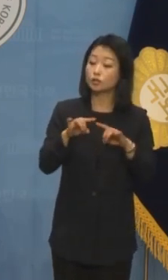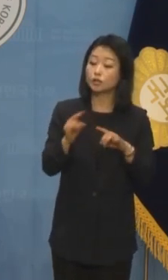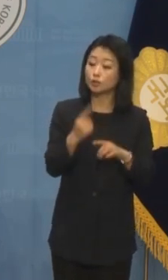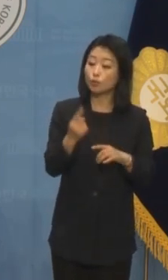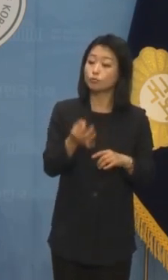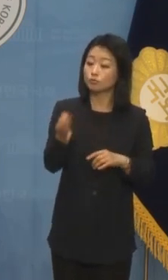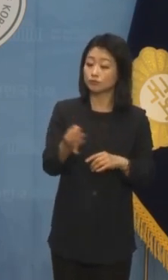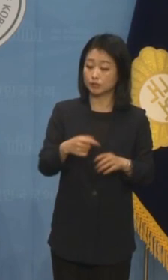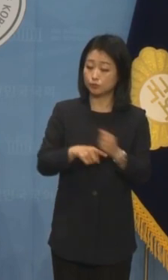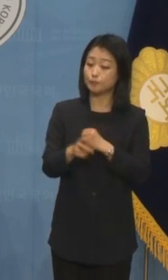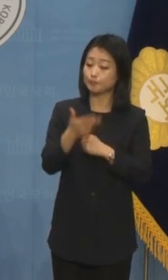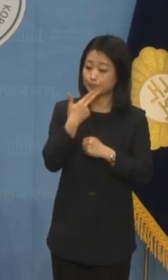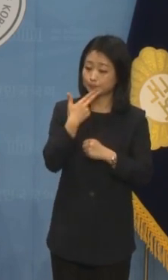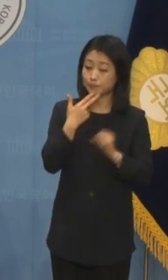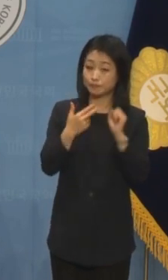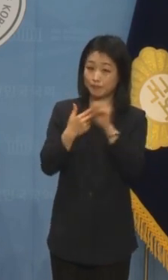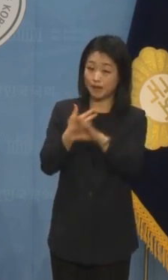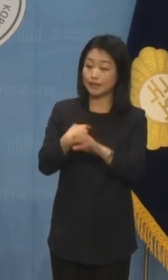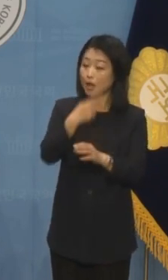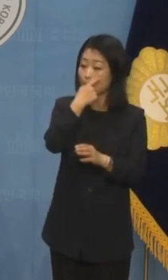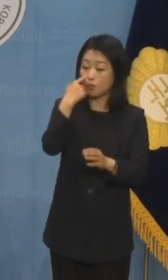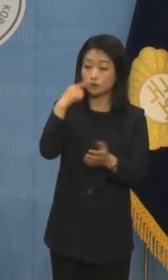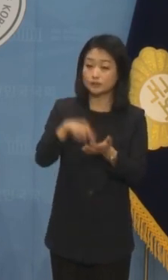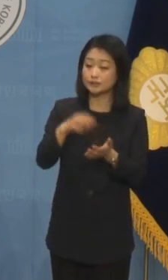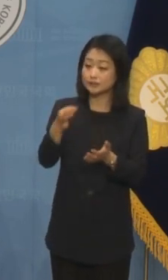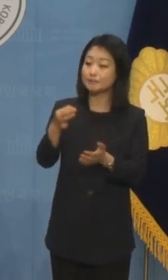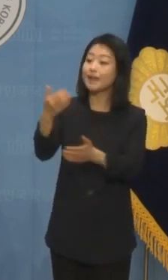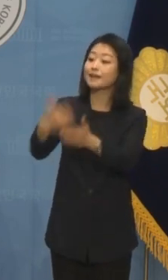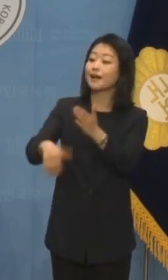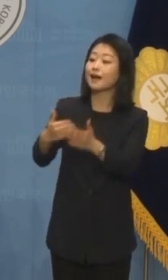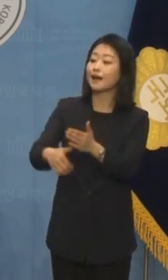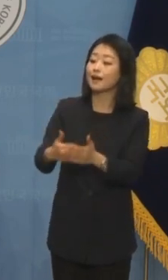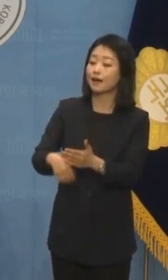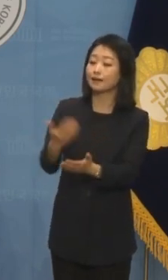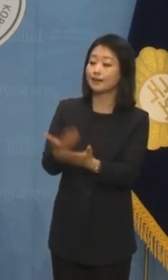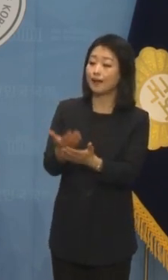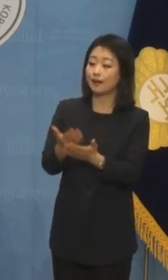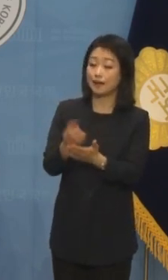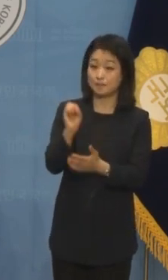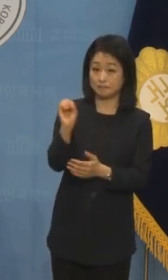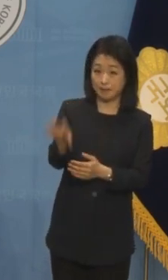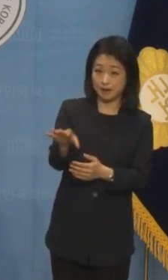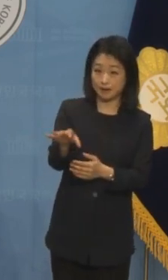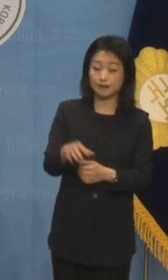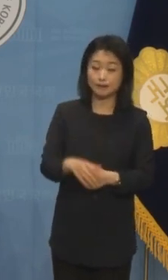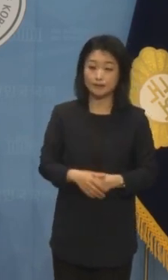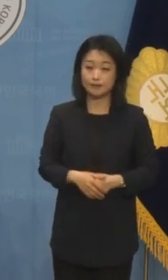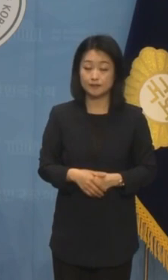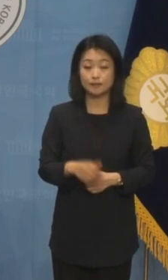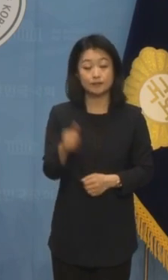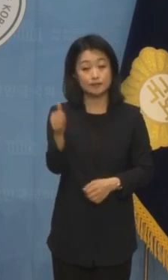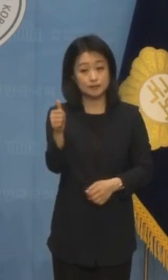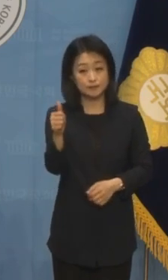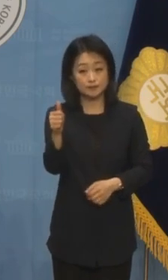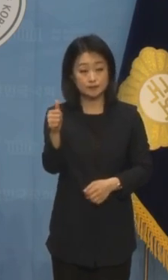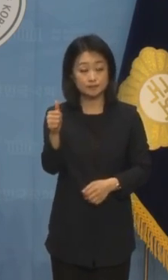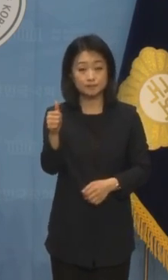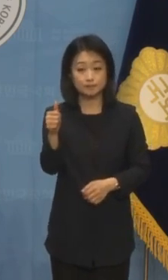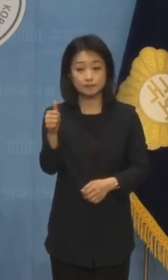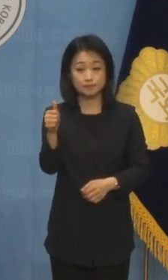되냐? 그러면 내 보증금에서 까달라라고 했습니다. 그래서 임대인은 얘기했습니다.